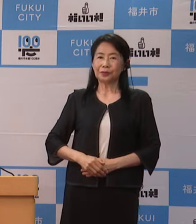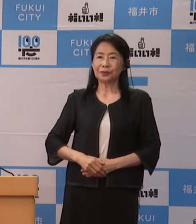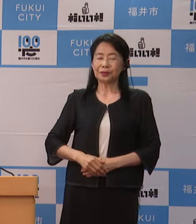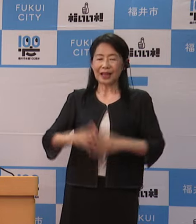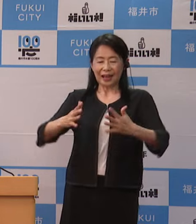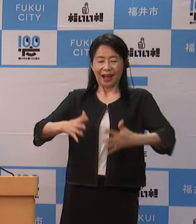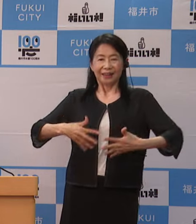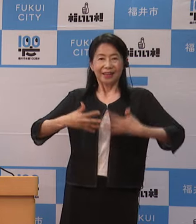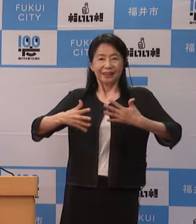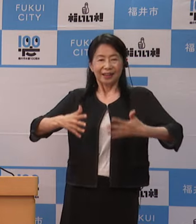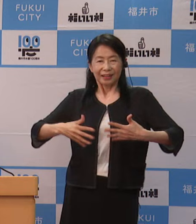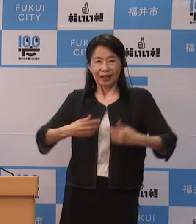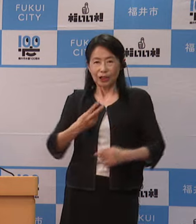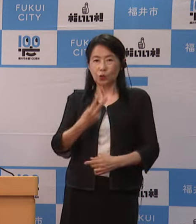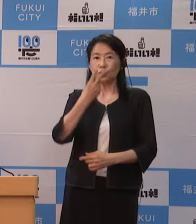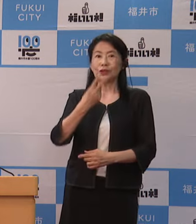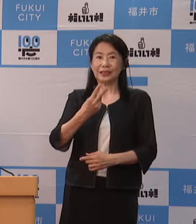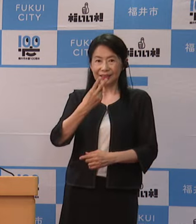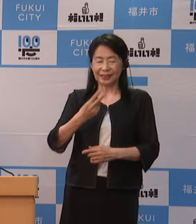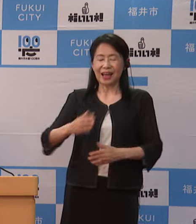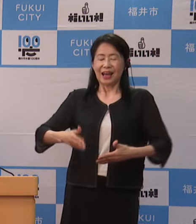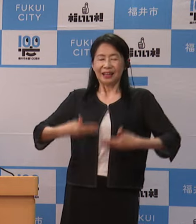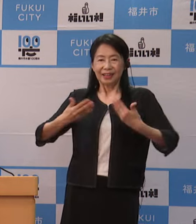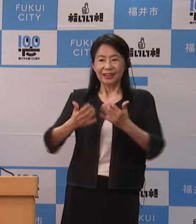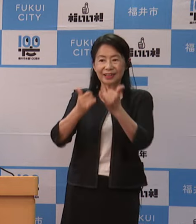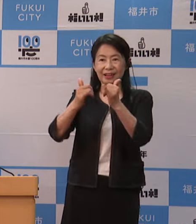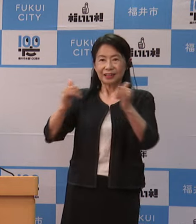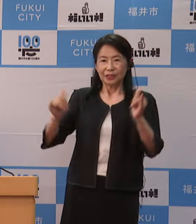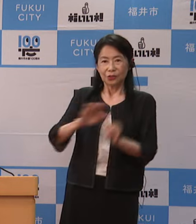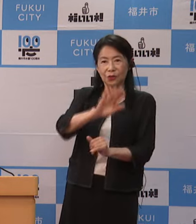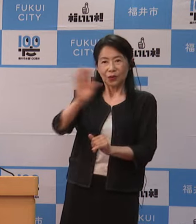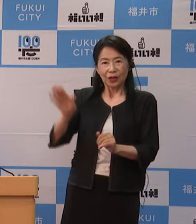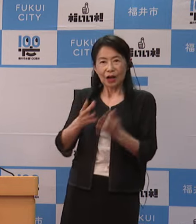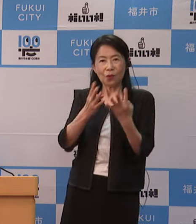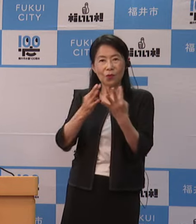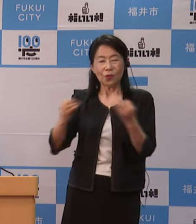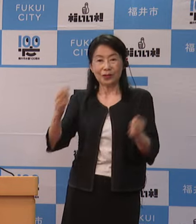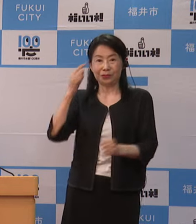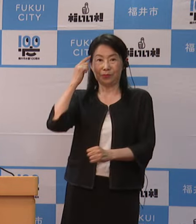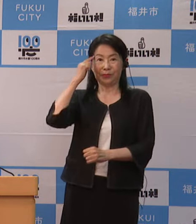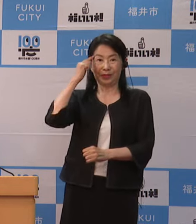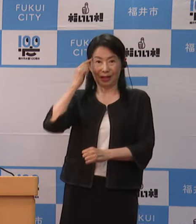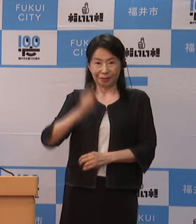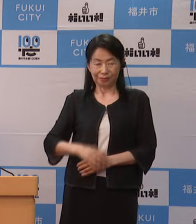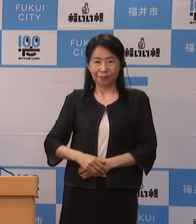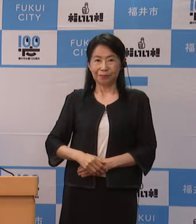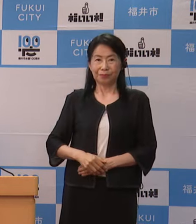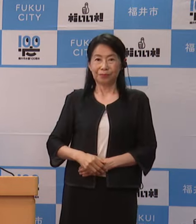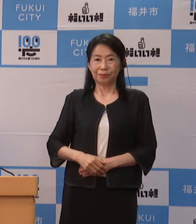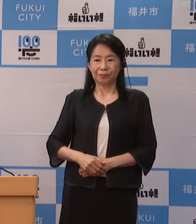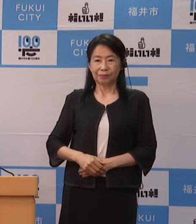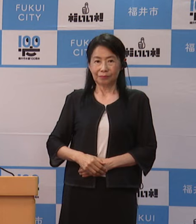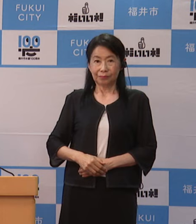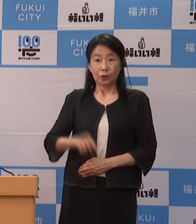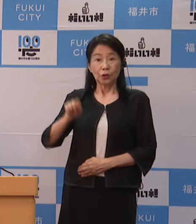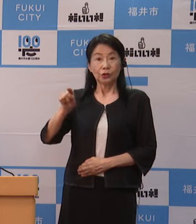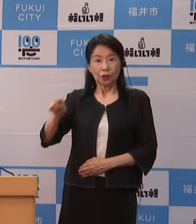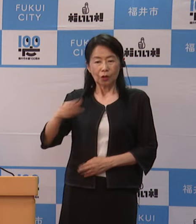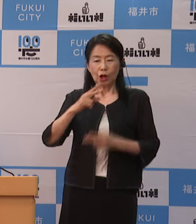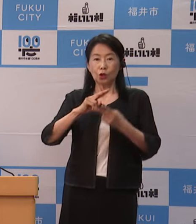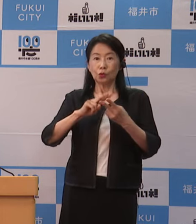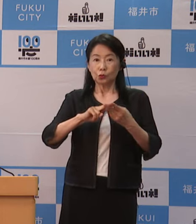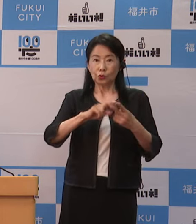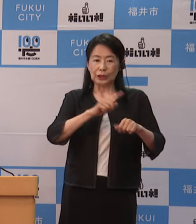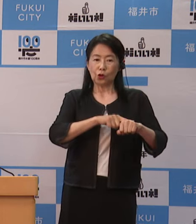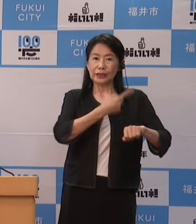温かい、まあ、人々のですね、印象を受けました。そういう点でもですね、私は福井の、その土地柄